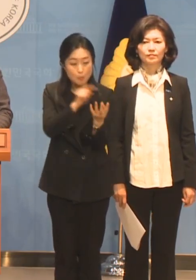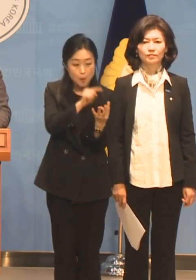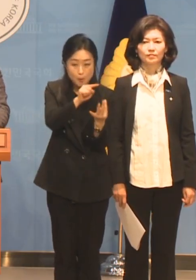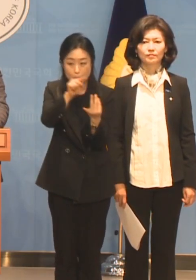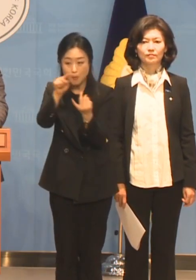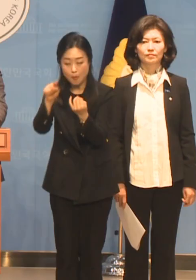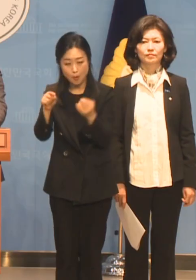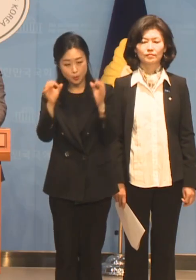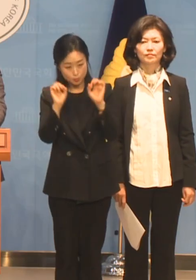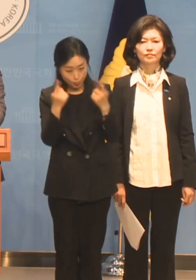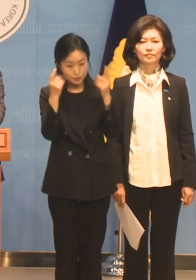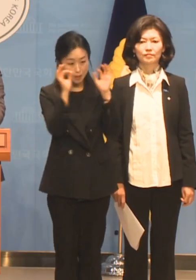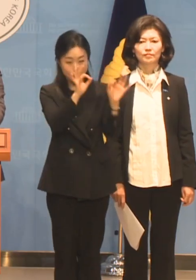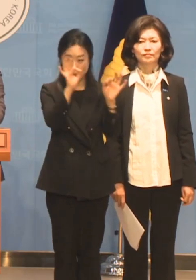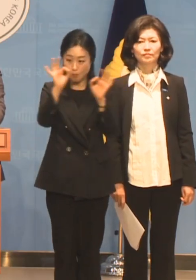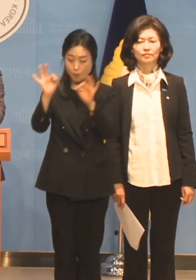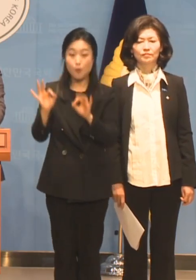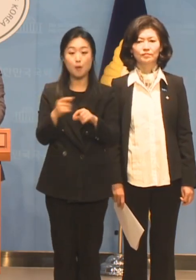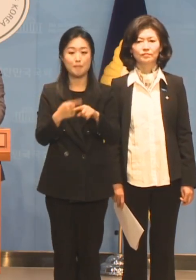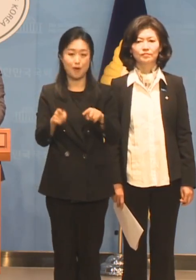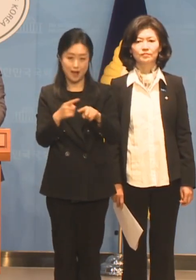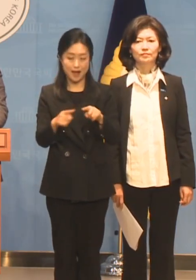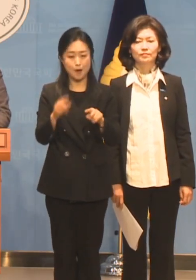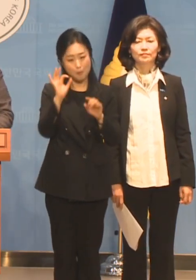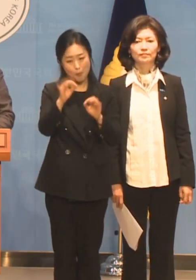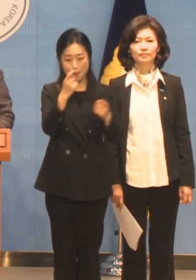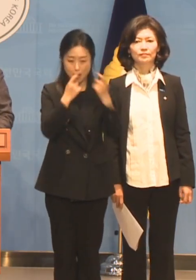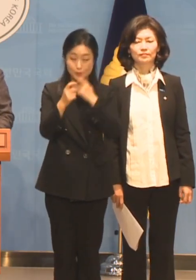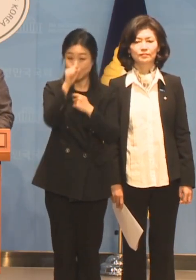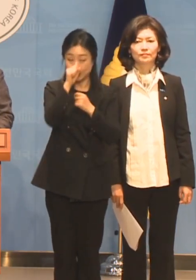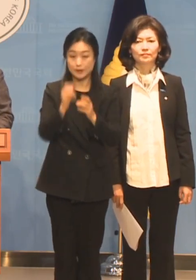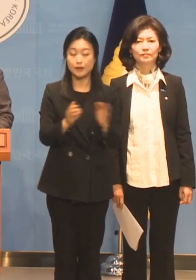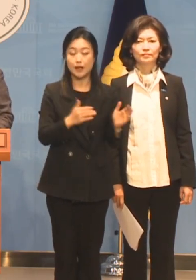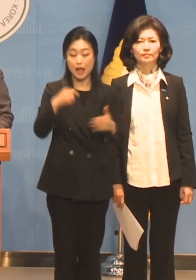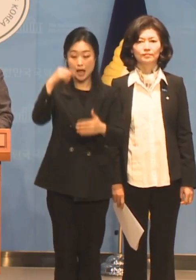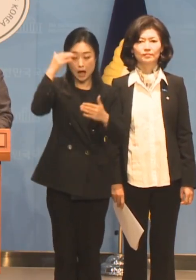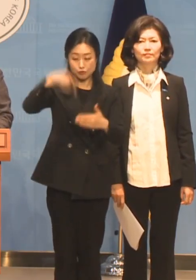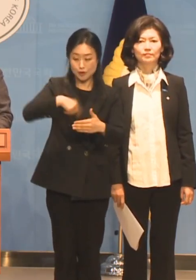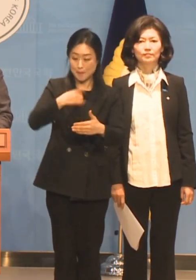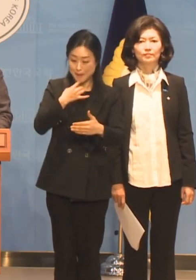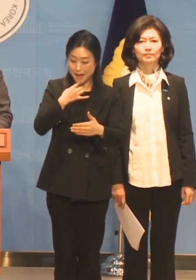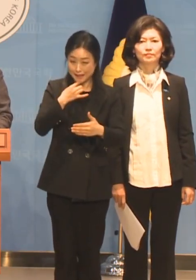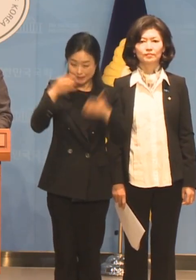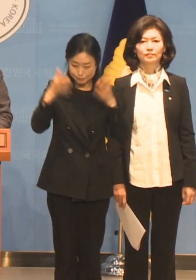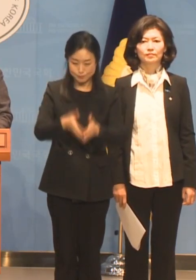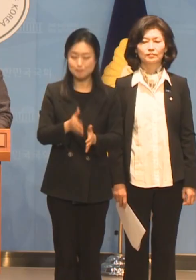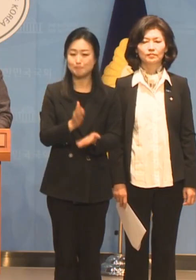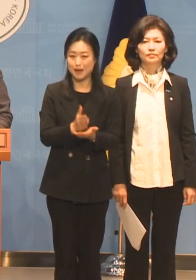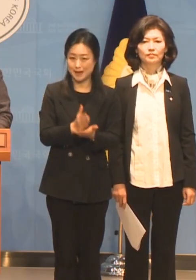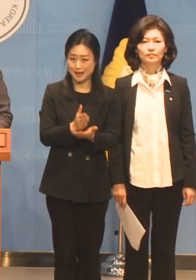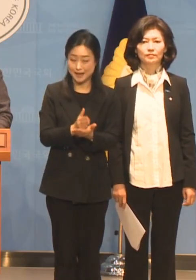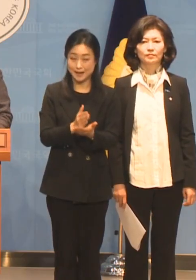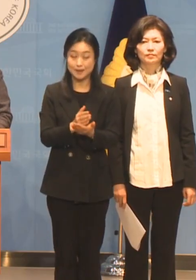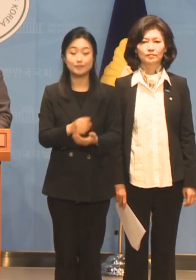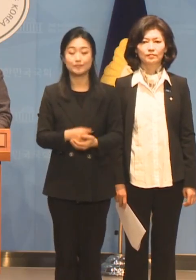있습니다. 둘째, 국내 중심의 사건들에만 초점을